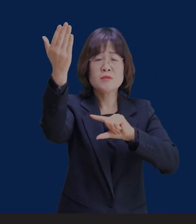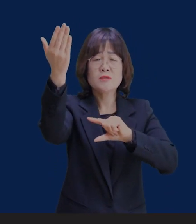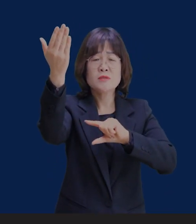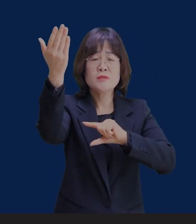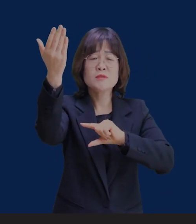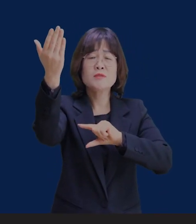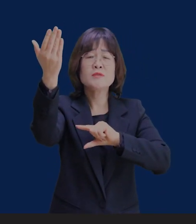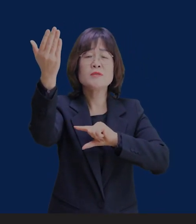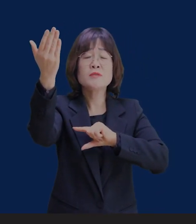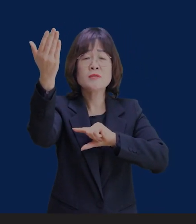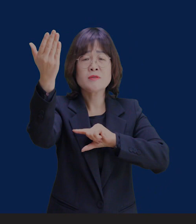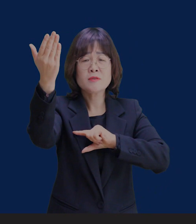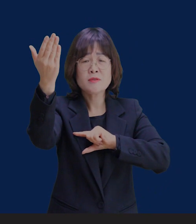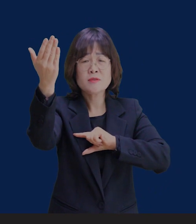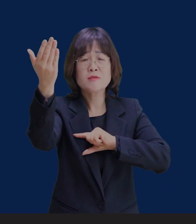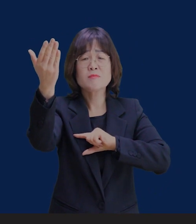주의